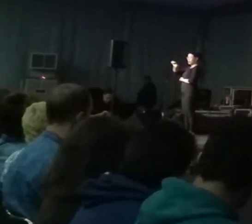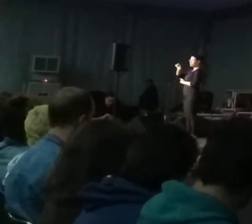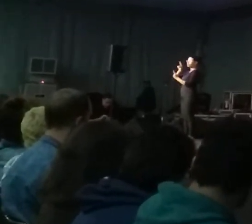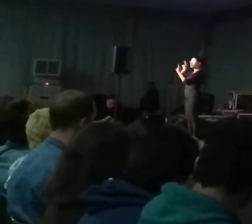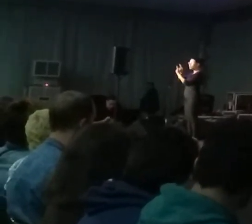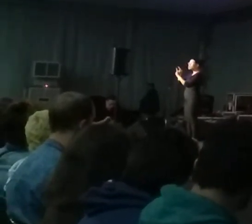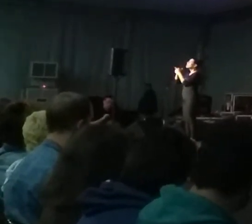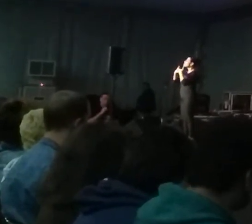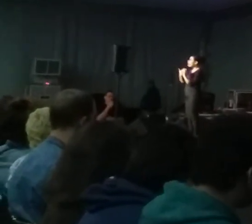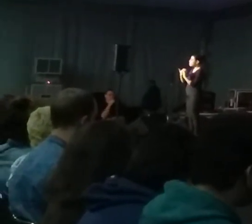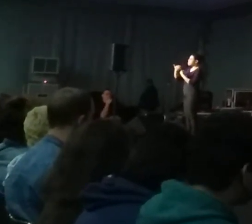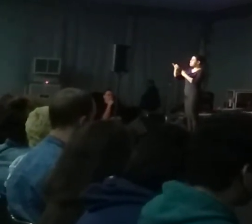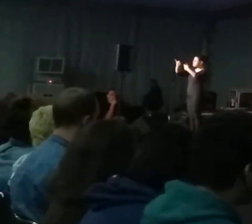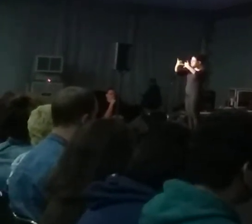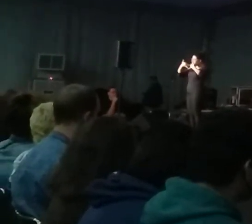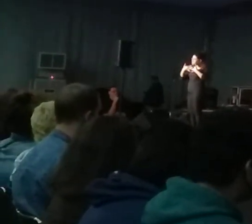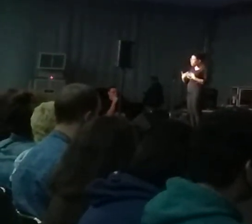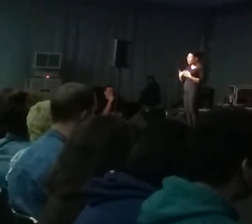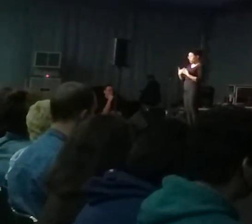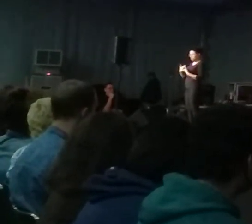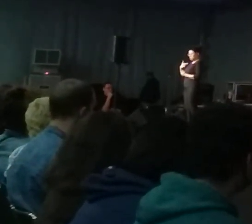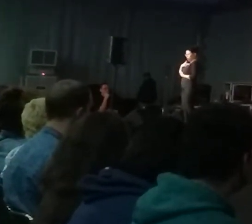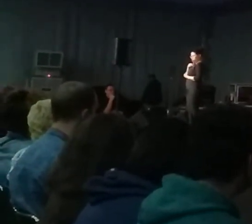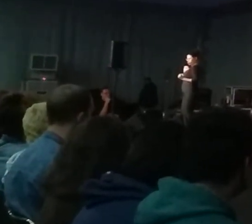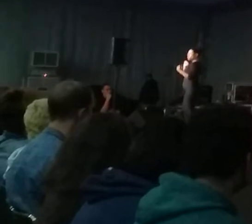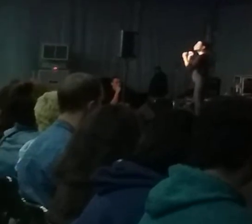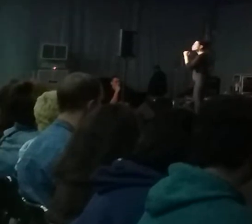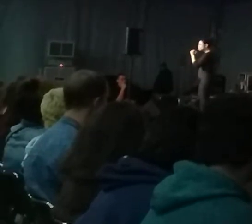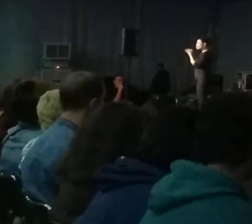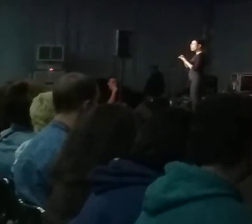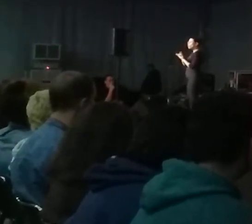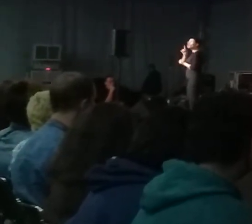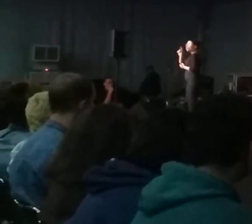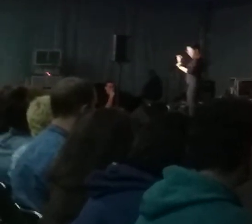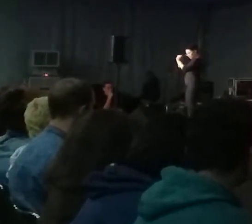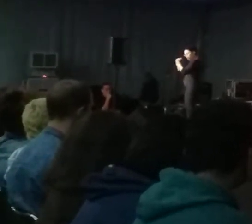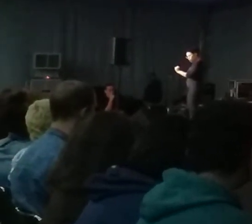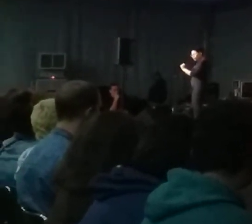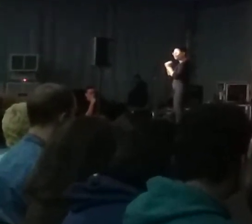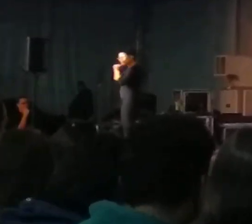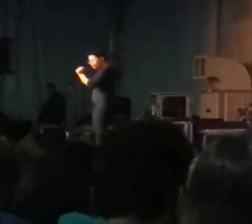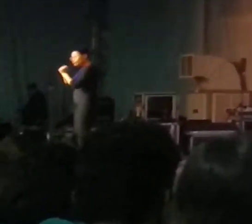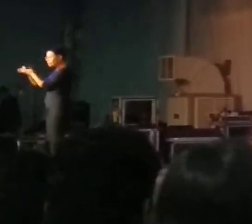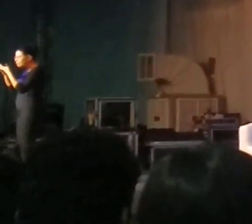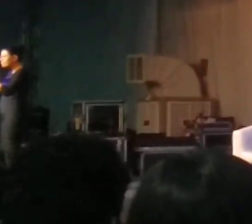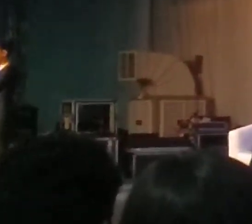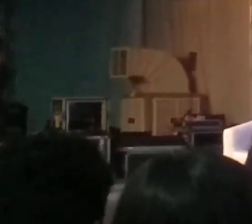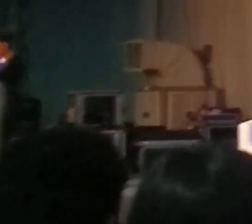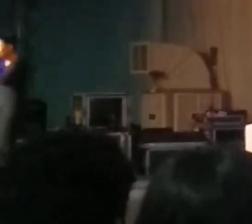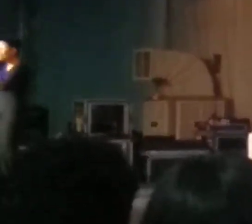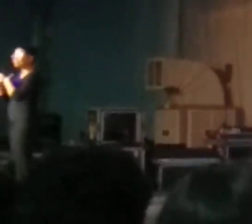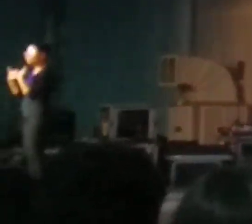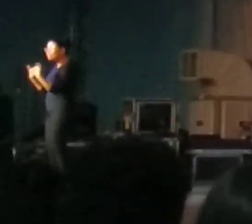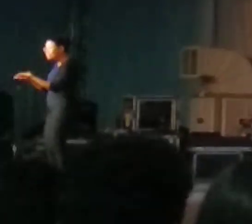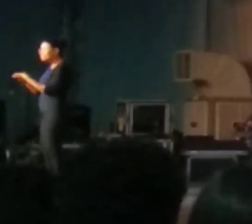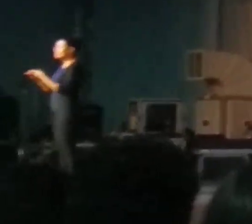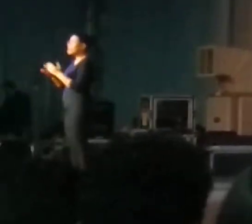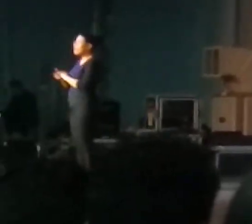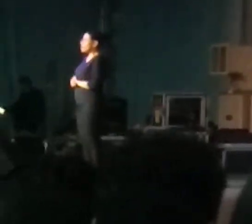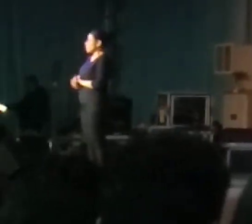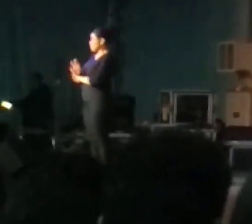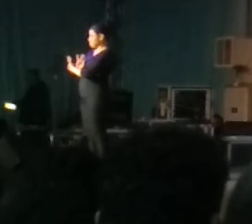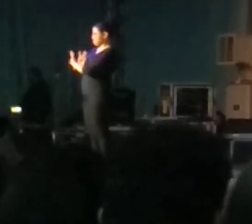me contou lá, falei, ai, não posso ir junto? Um dia, deixa eu ir junto, né? Uma viatura. Gente,